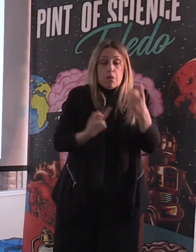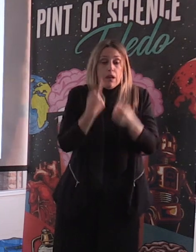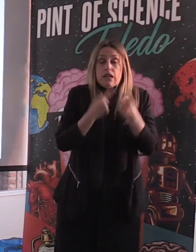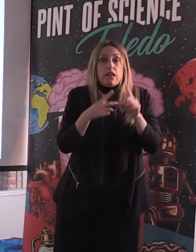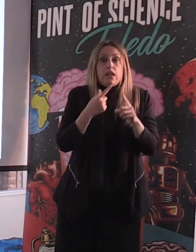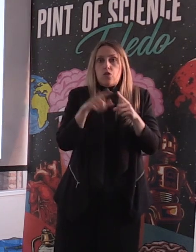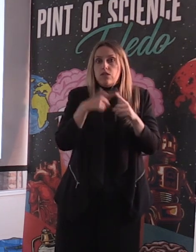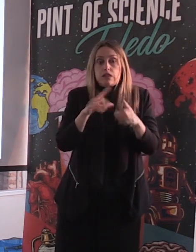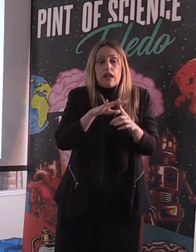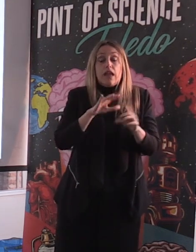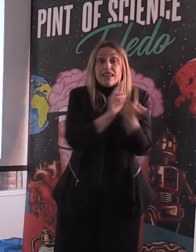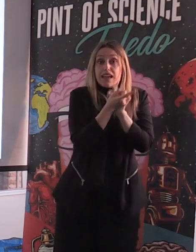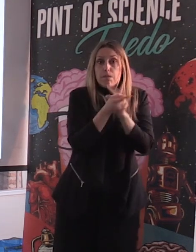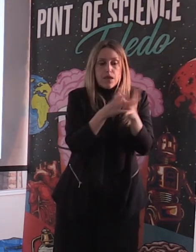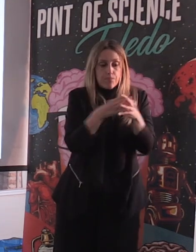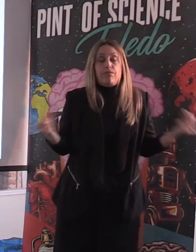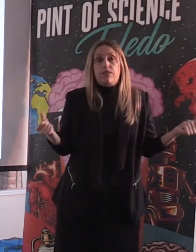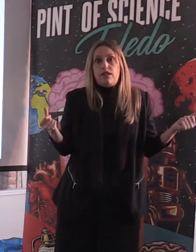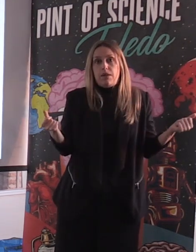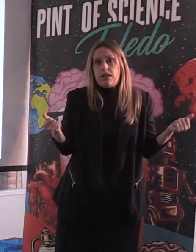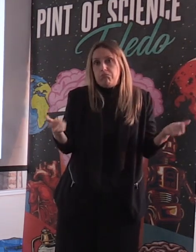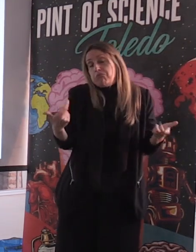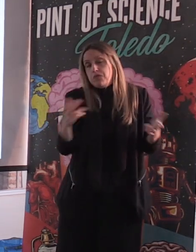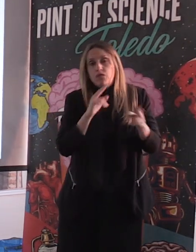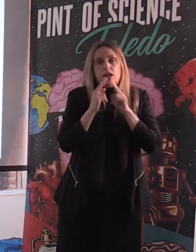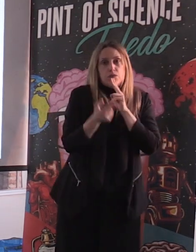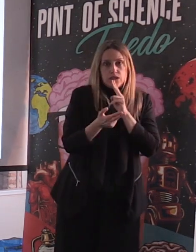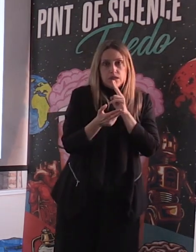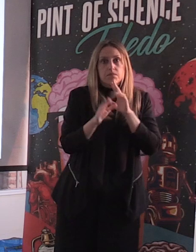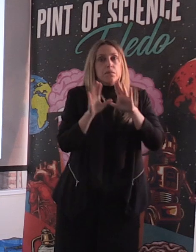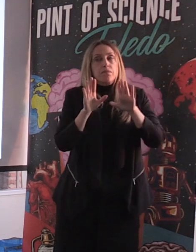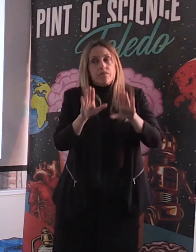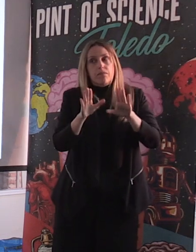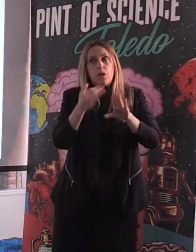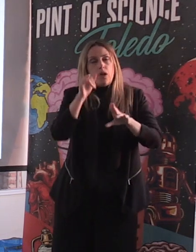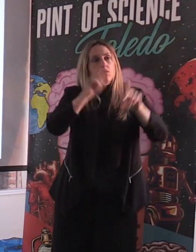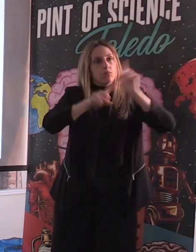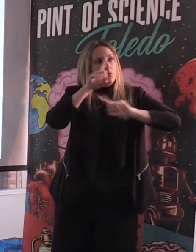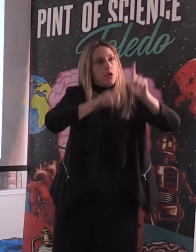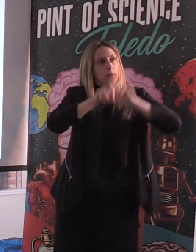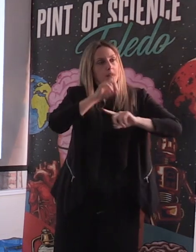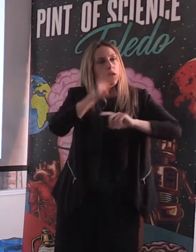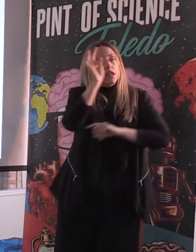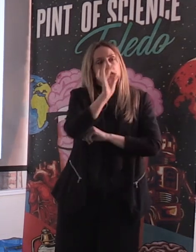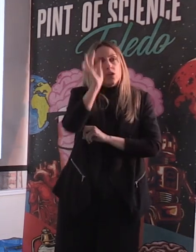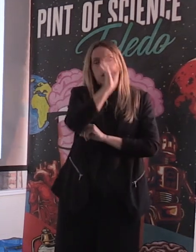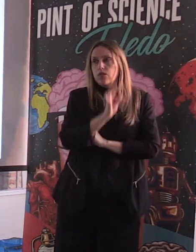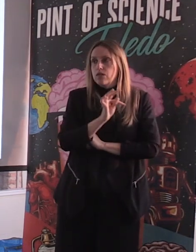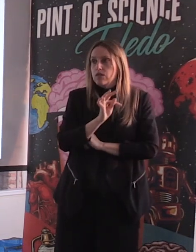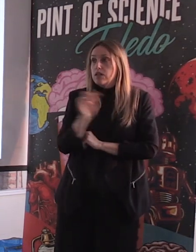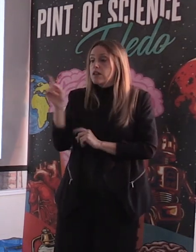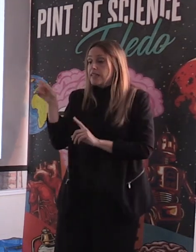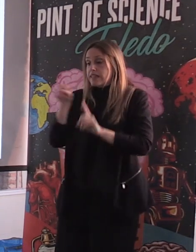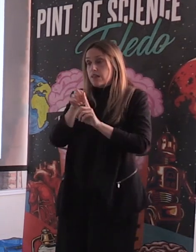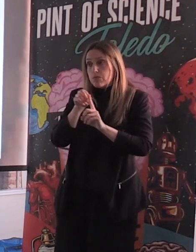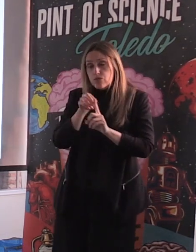cambie el entorno. Ok, es una respuesta, pero tiene un problema teórico desde el punto